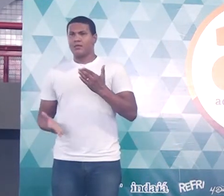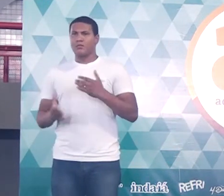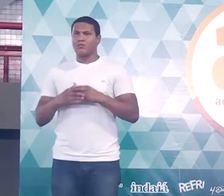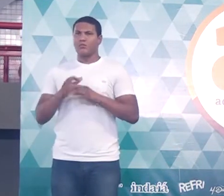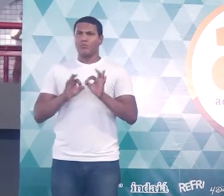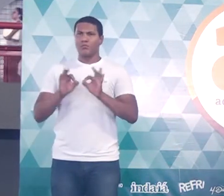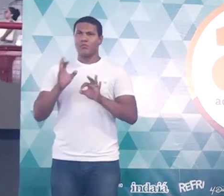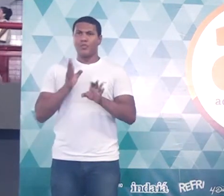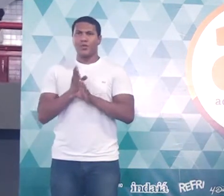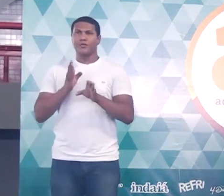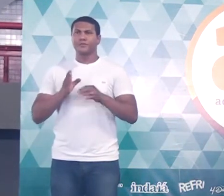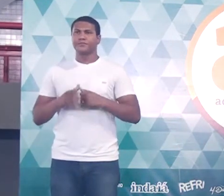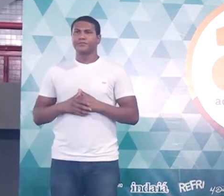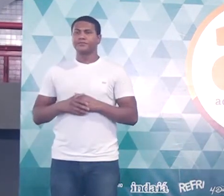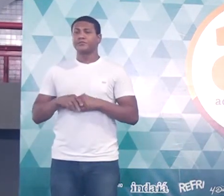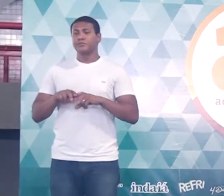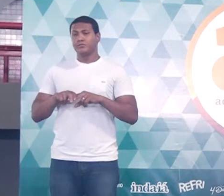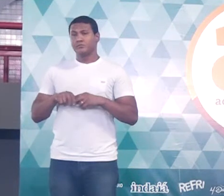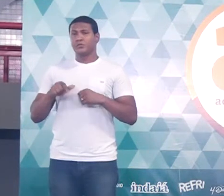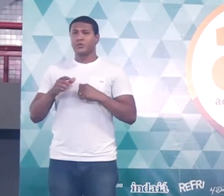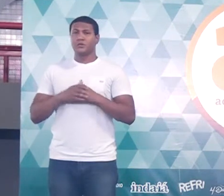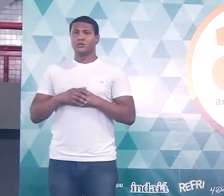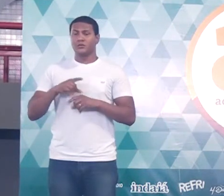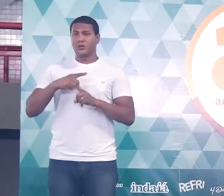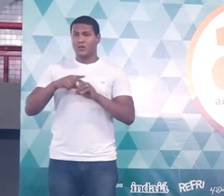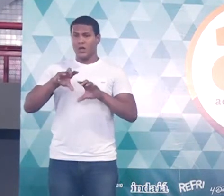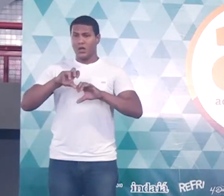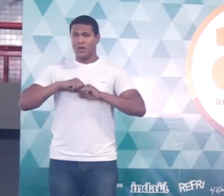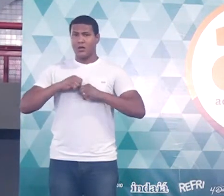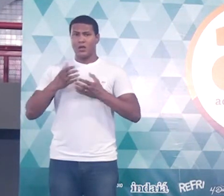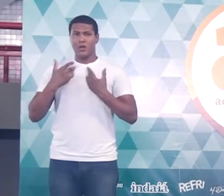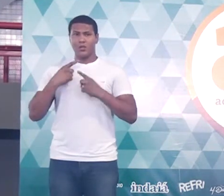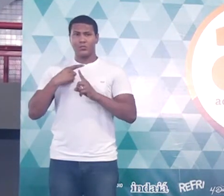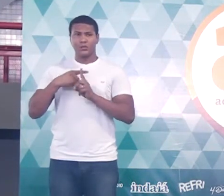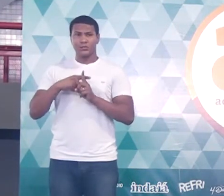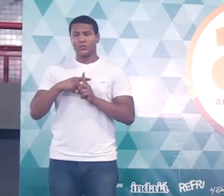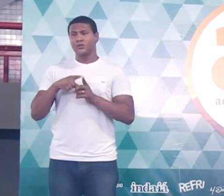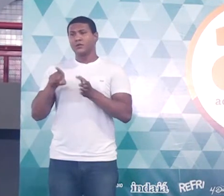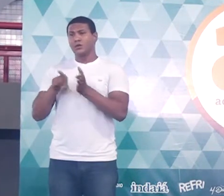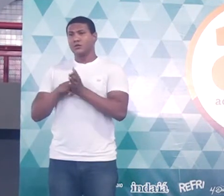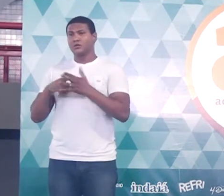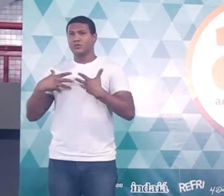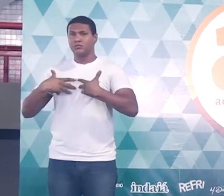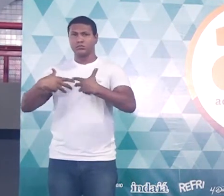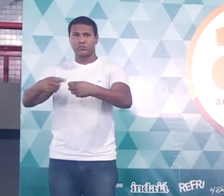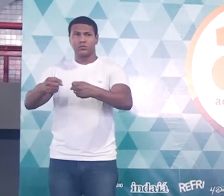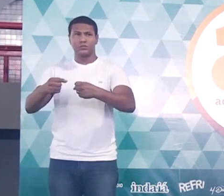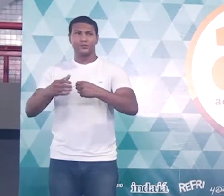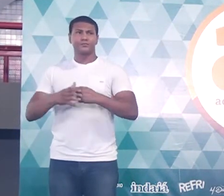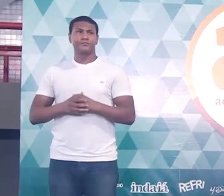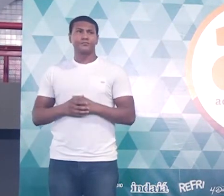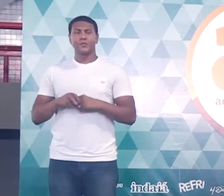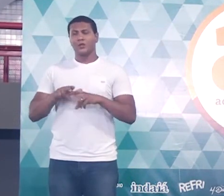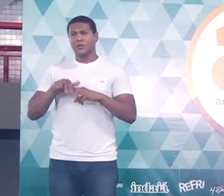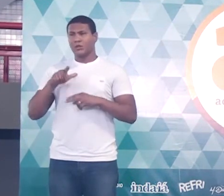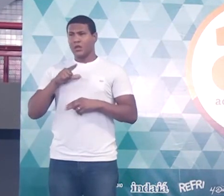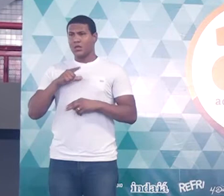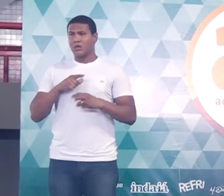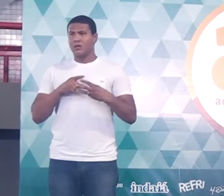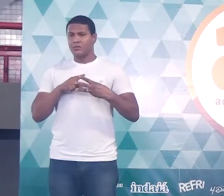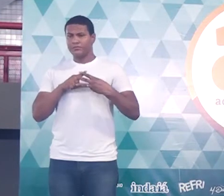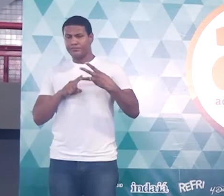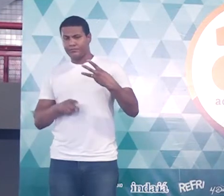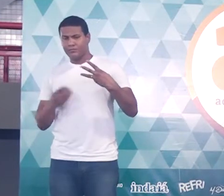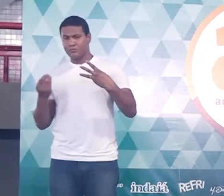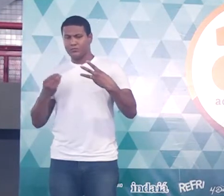ganhar calor é positivo, perder calor é negativo. E aí você tem os 3 processos de propagação de calor.